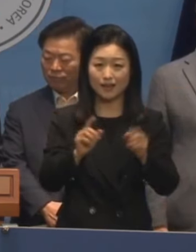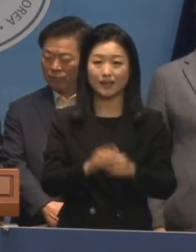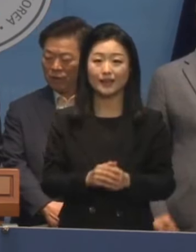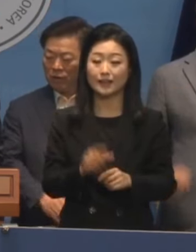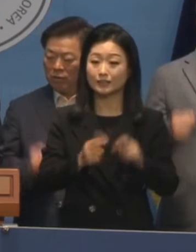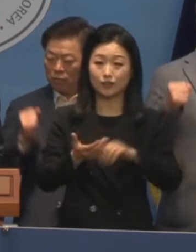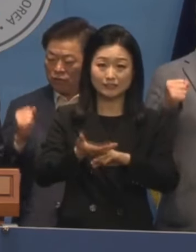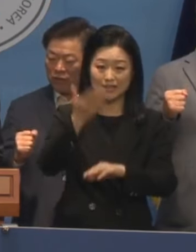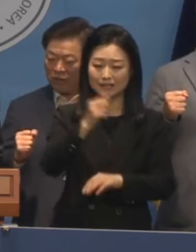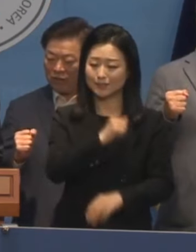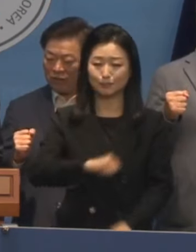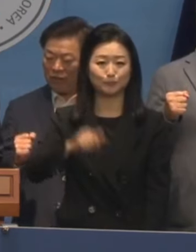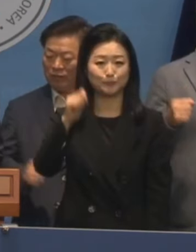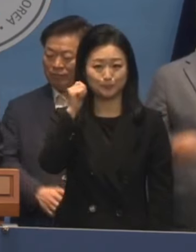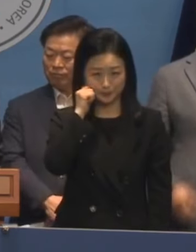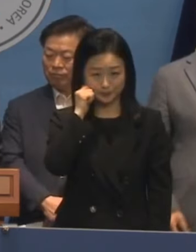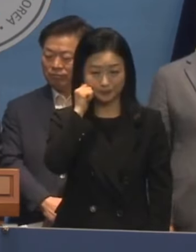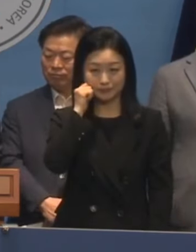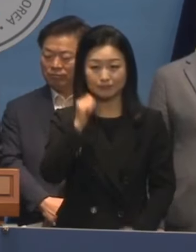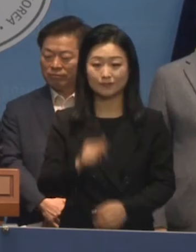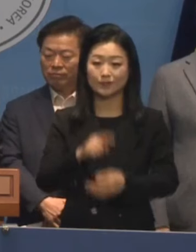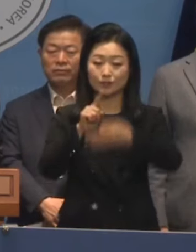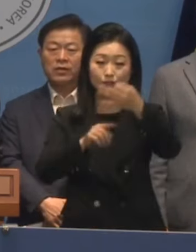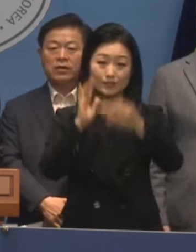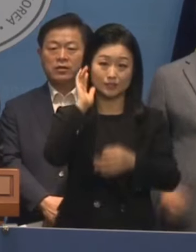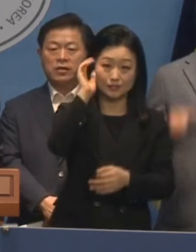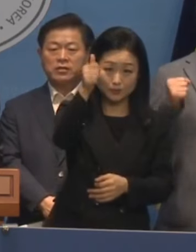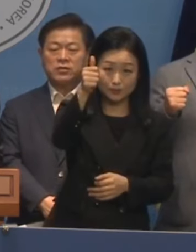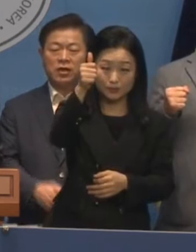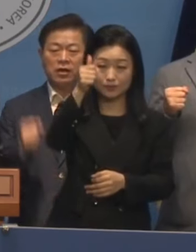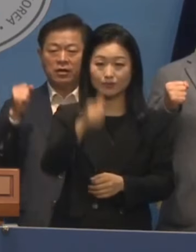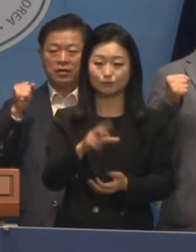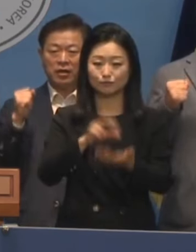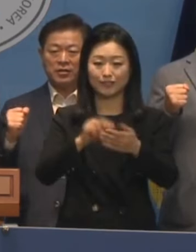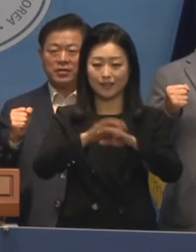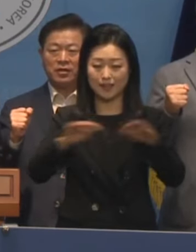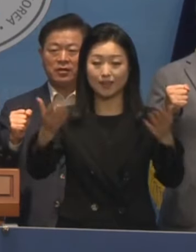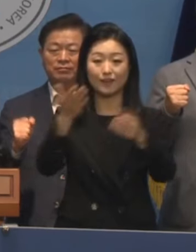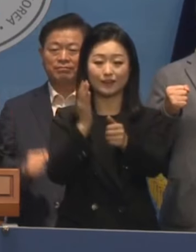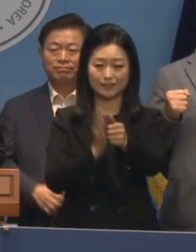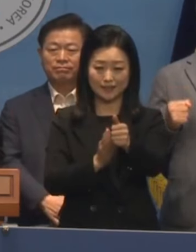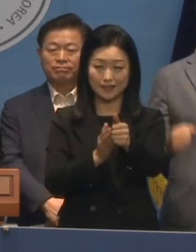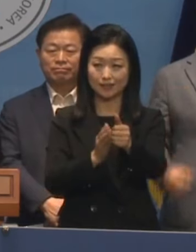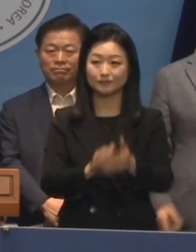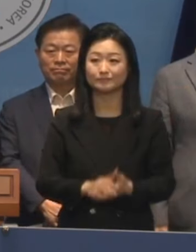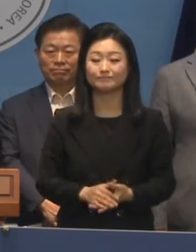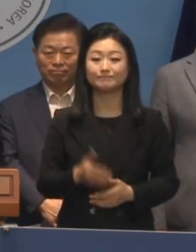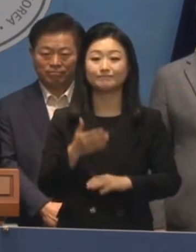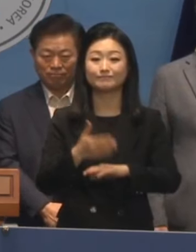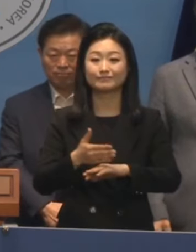더 이상은 못 참겠다 연성 대통령이지